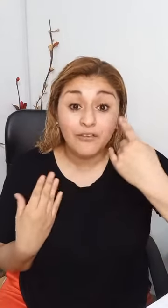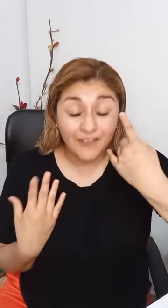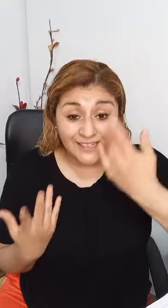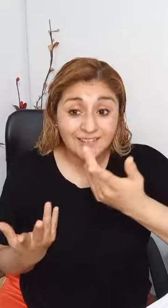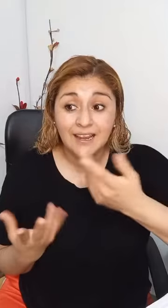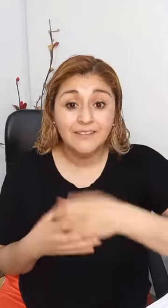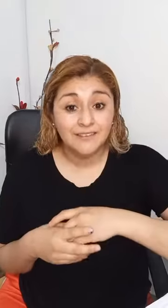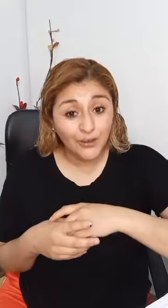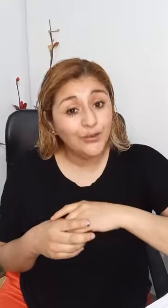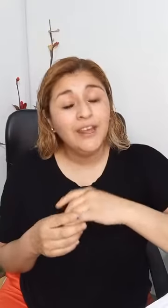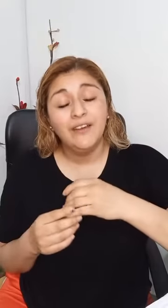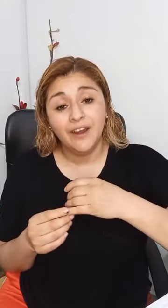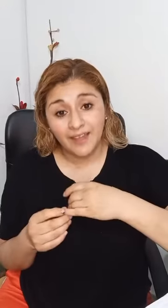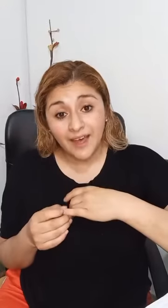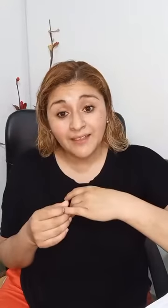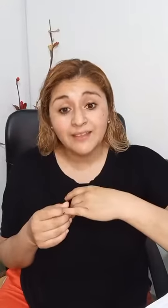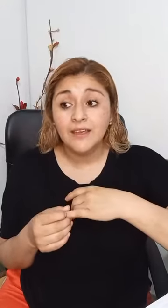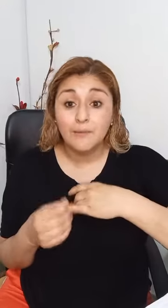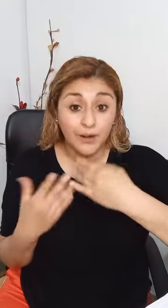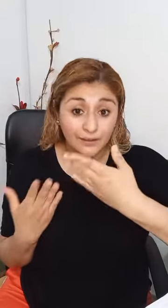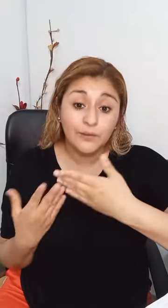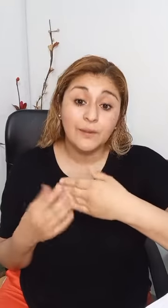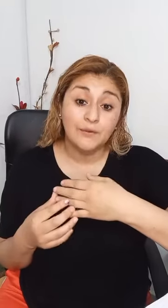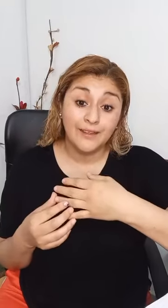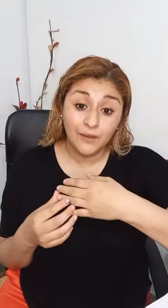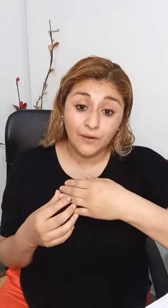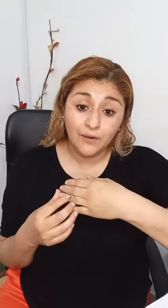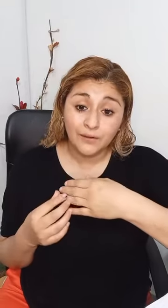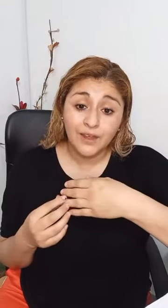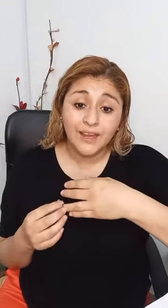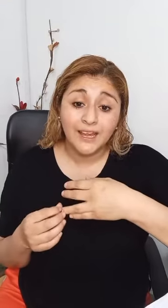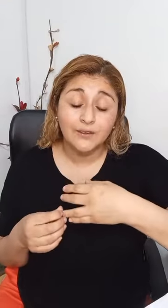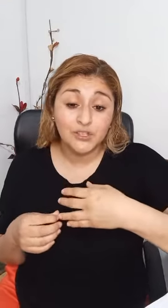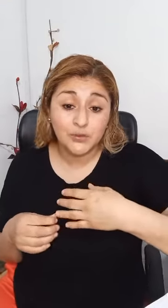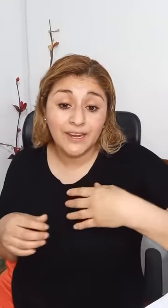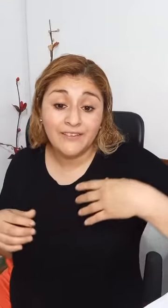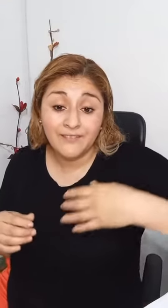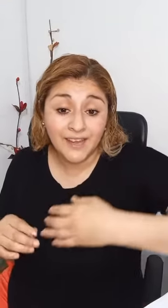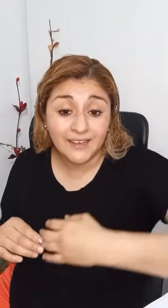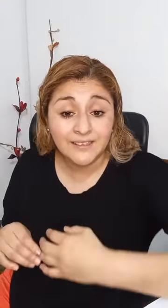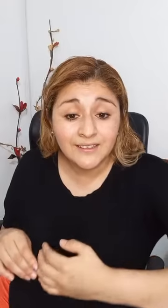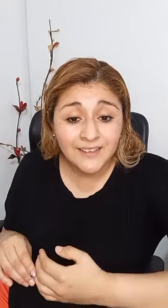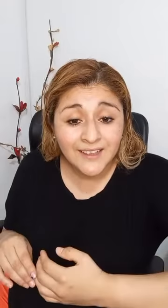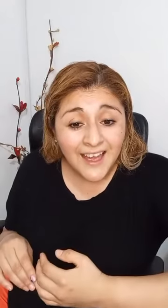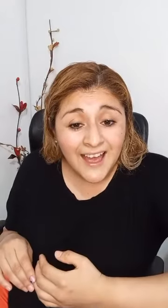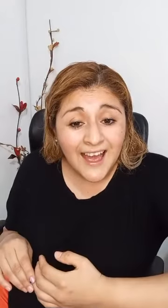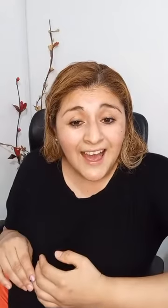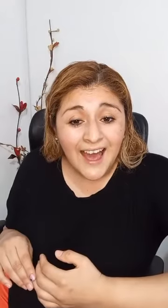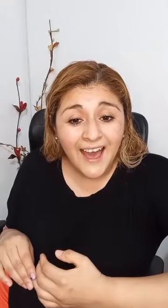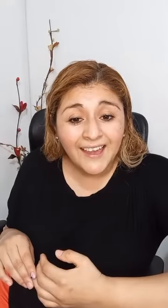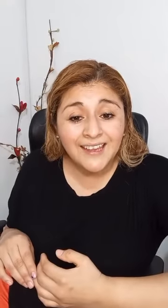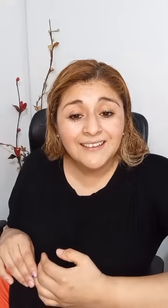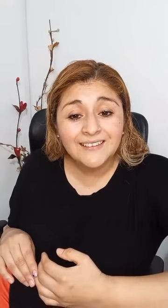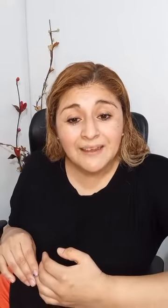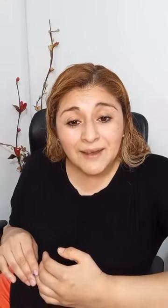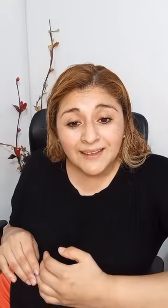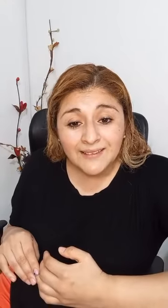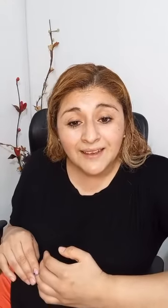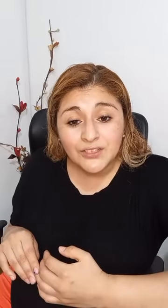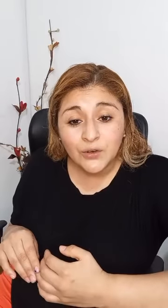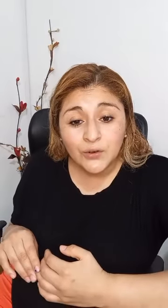Tenemos fallas en la visión, es verdad, por eso usamos anteojos que nos ayudan a ver bien. Ahí